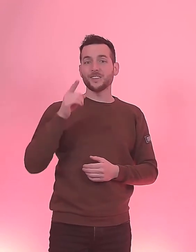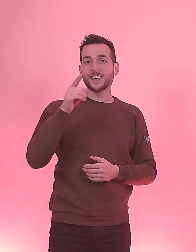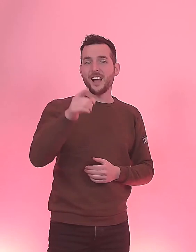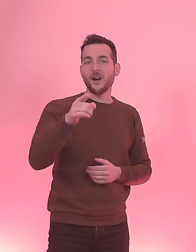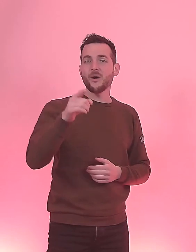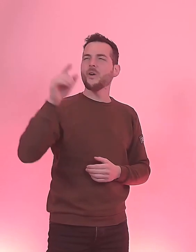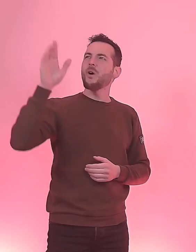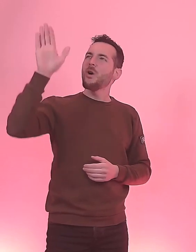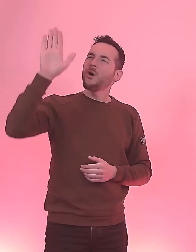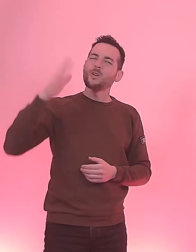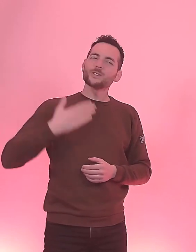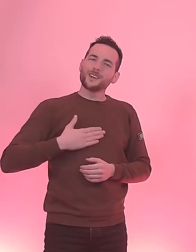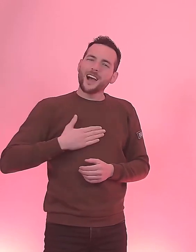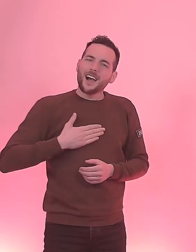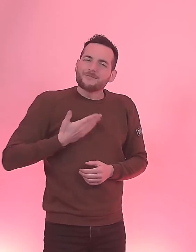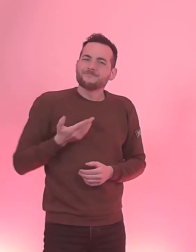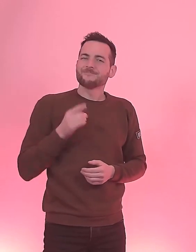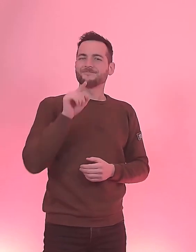god houdt van jou